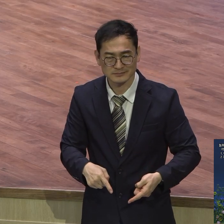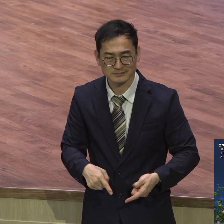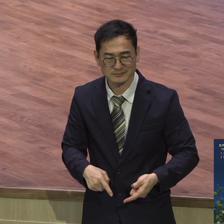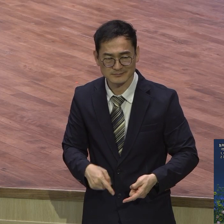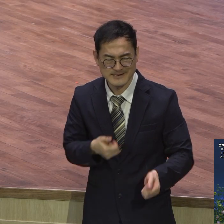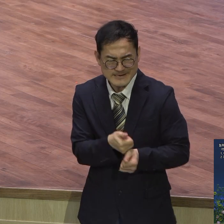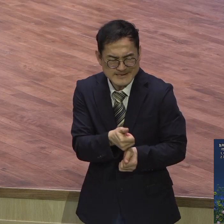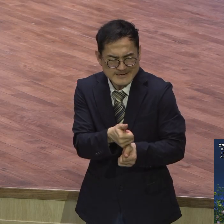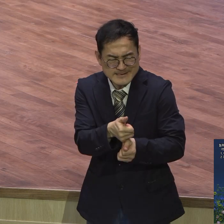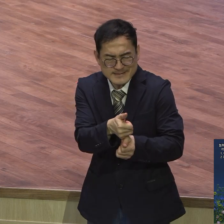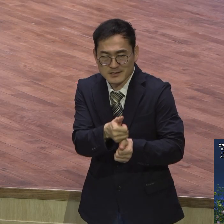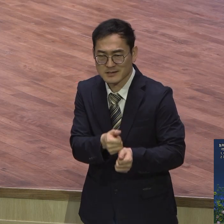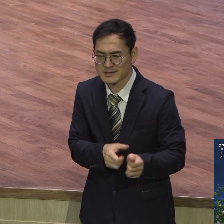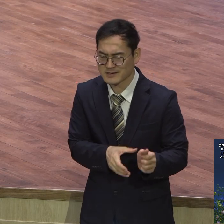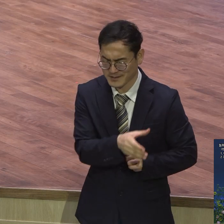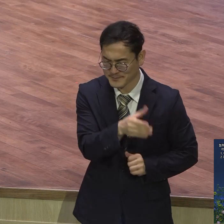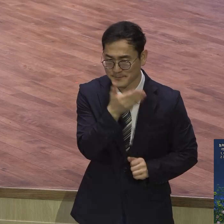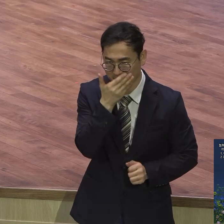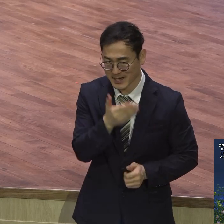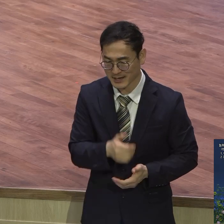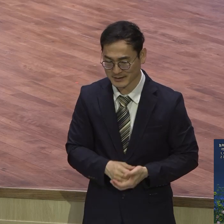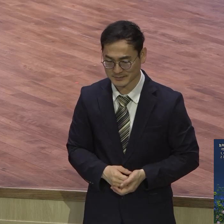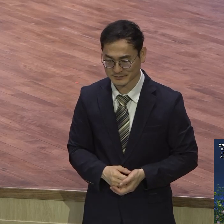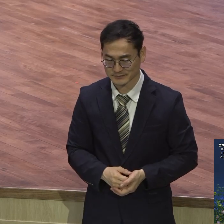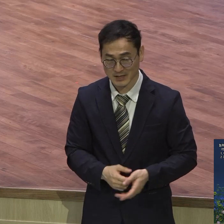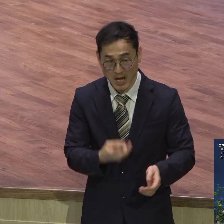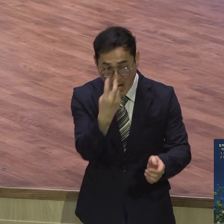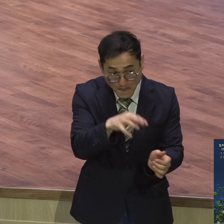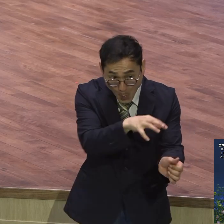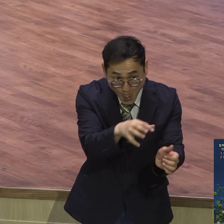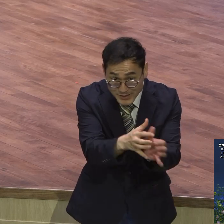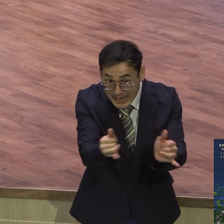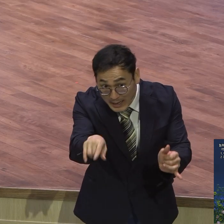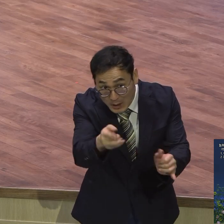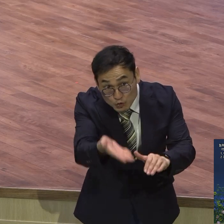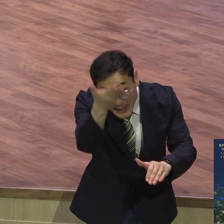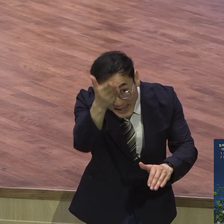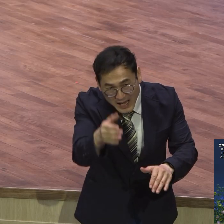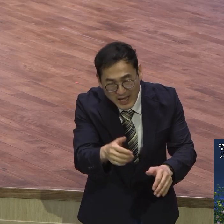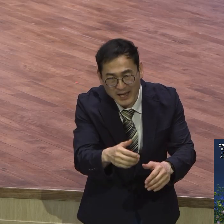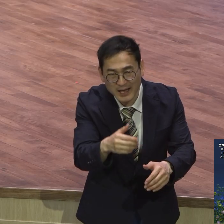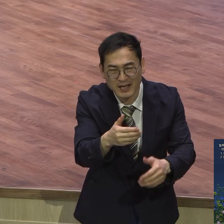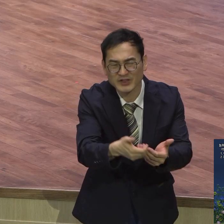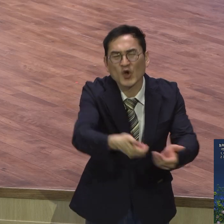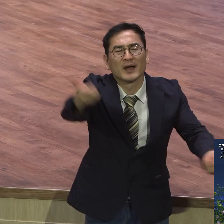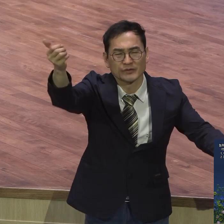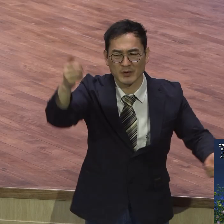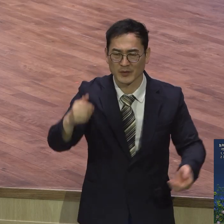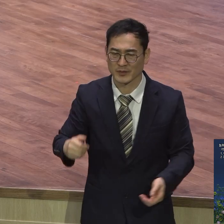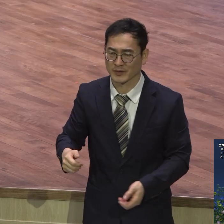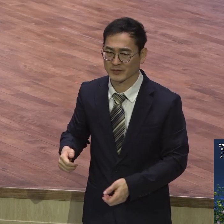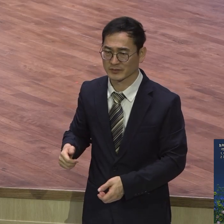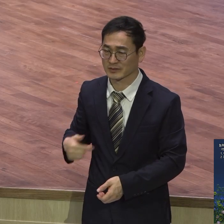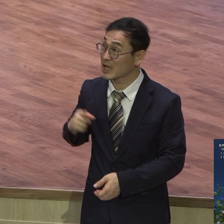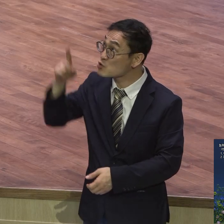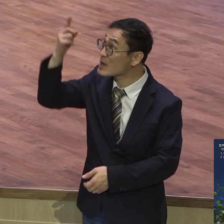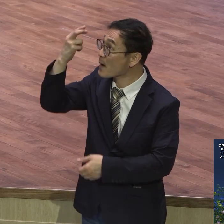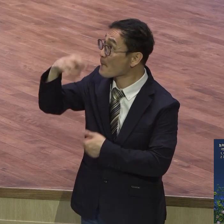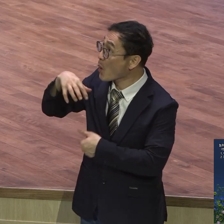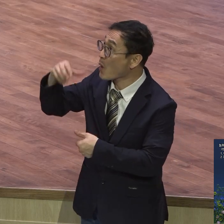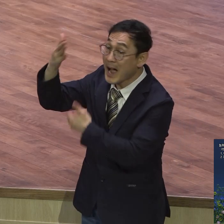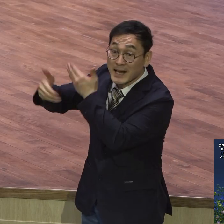그들의 보호자는 그들에게 떠났고 여호와는 우리와 함께 하시느니라 아무리 기구리